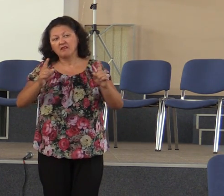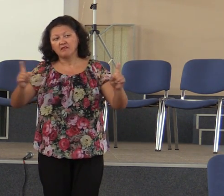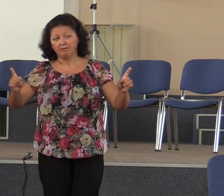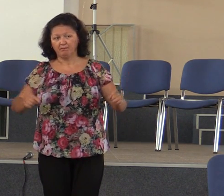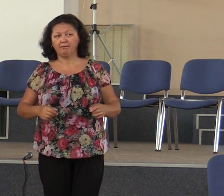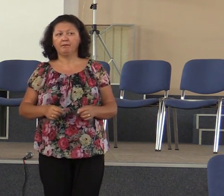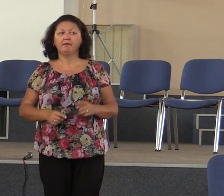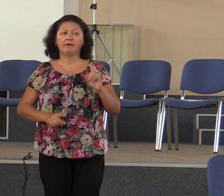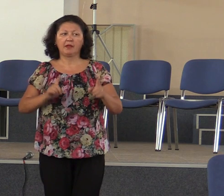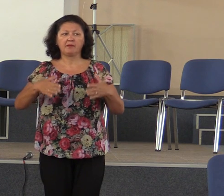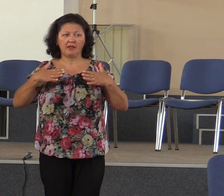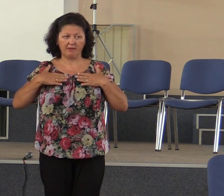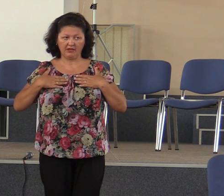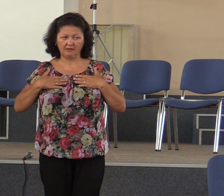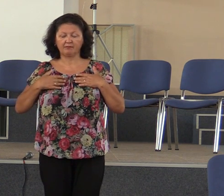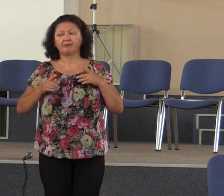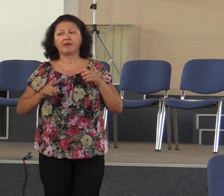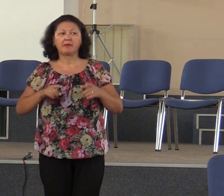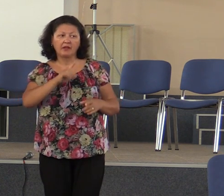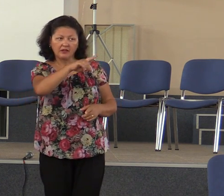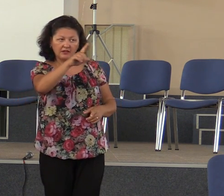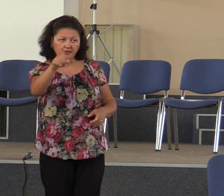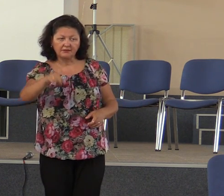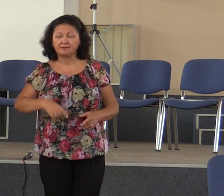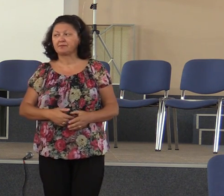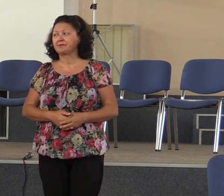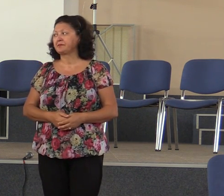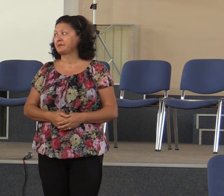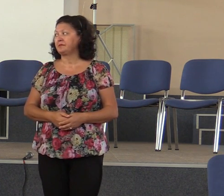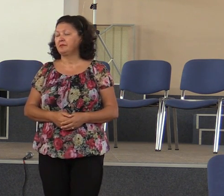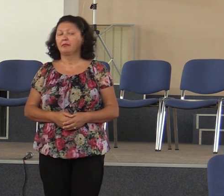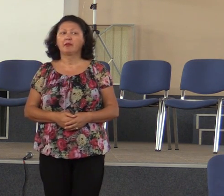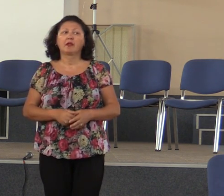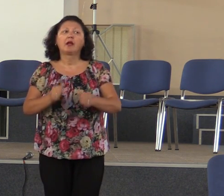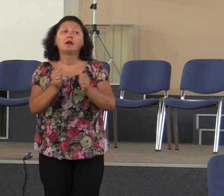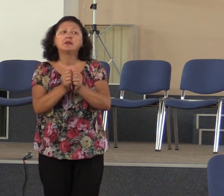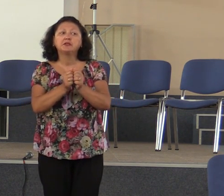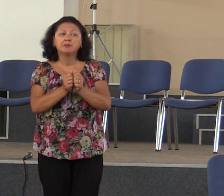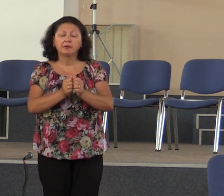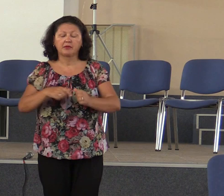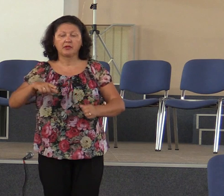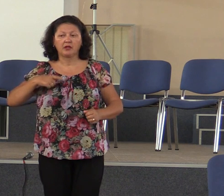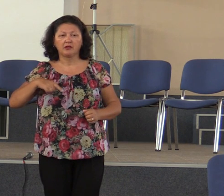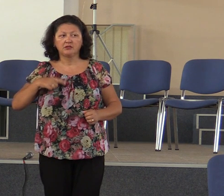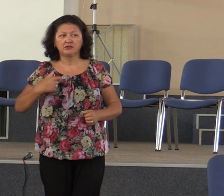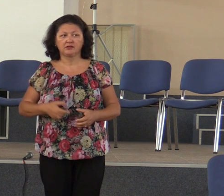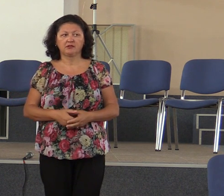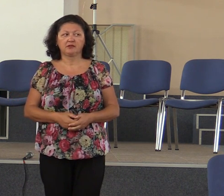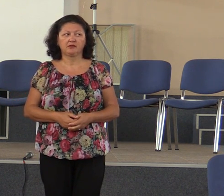Depinde de mine și depinde de tine ce pământ ești.